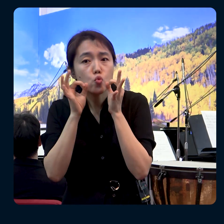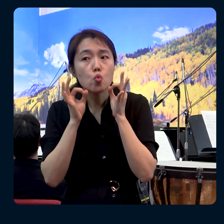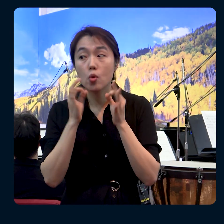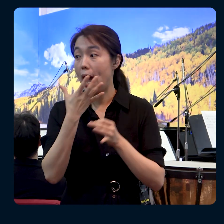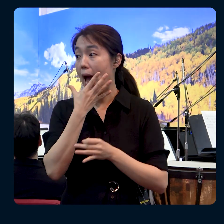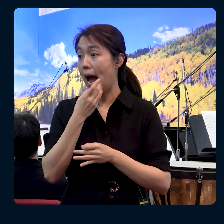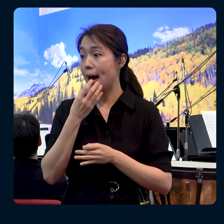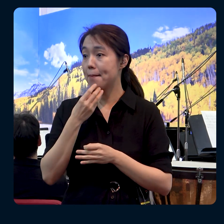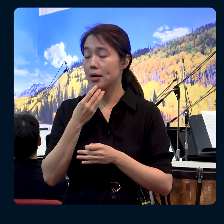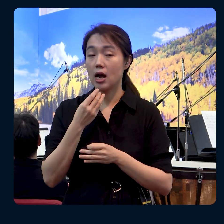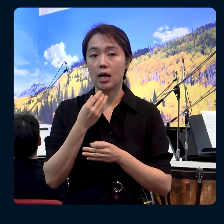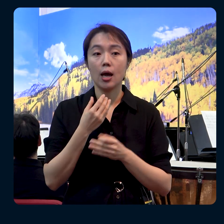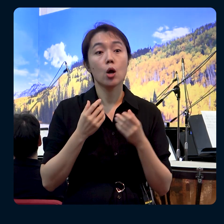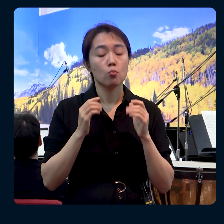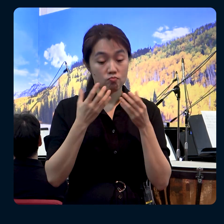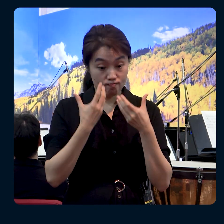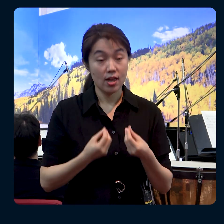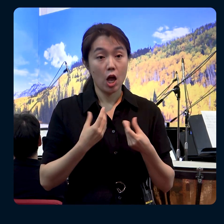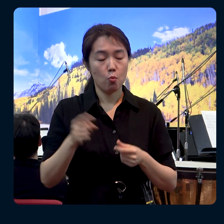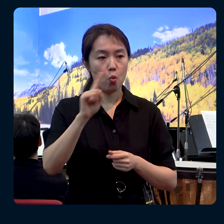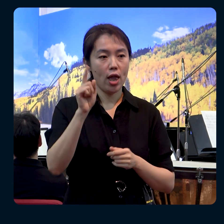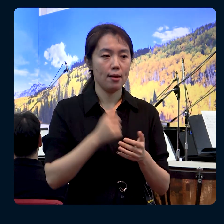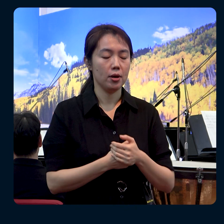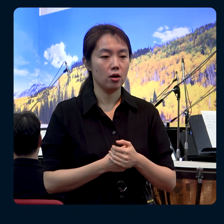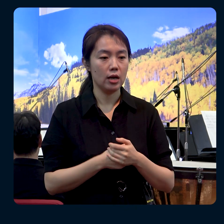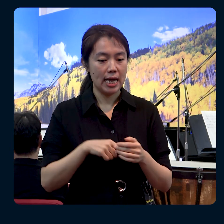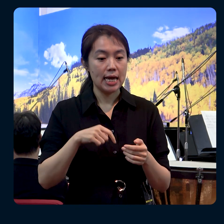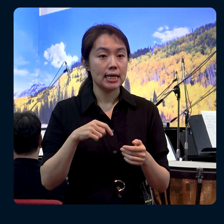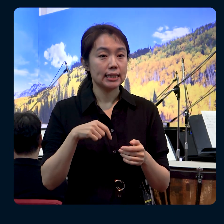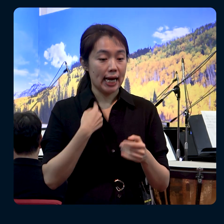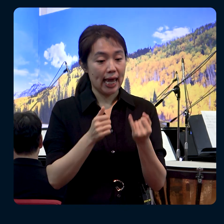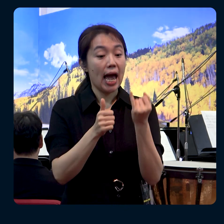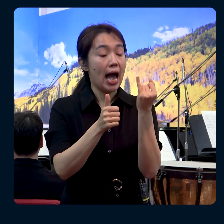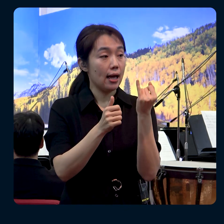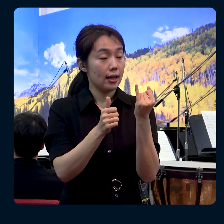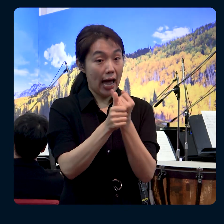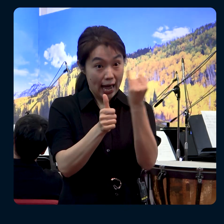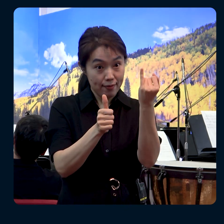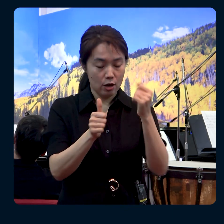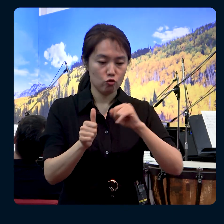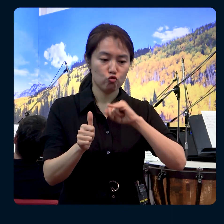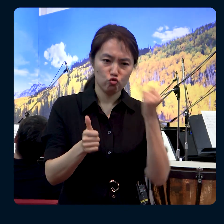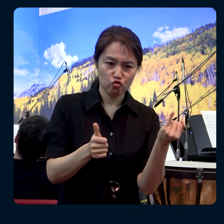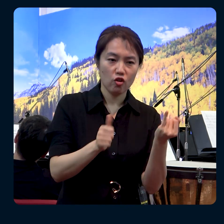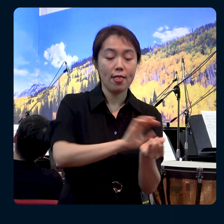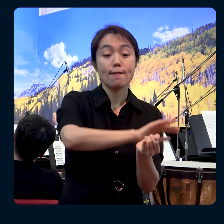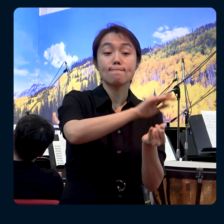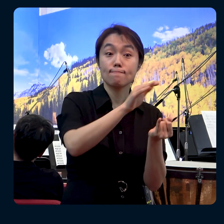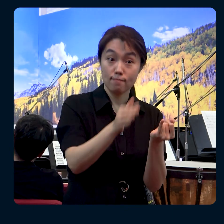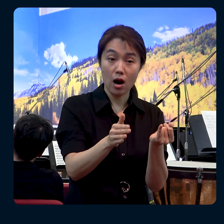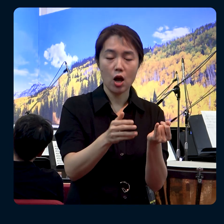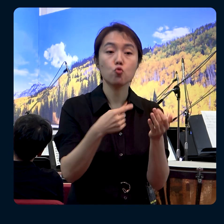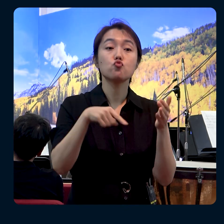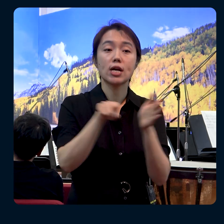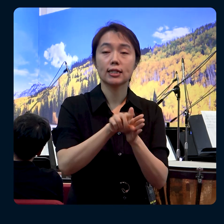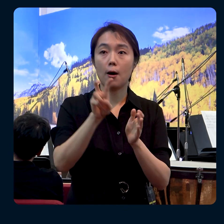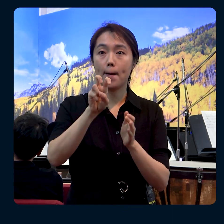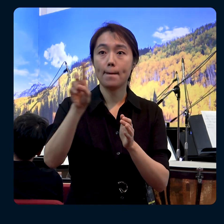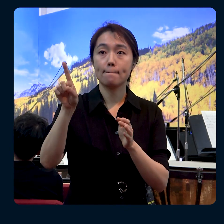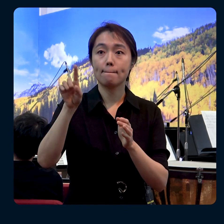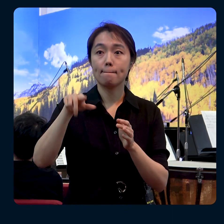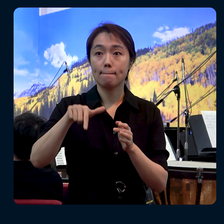그 아내 사라가 죽었을 때, 그때 막벨라 굴을 산 그 이야기입니다. 아브라함의 아내 사라가 죽었을 때